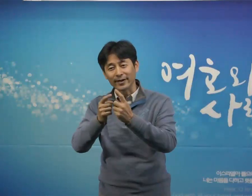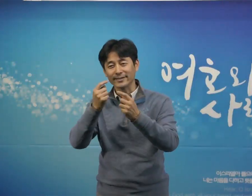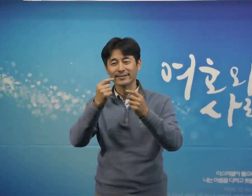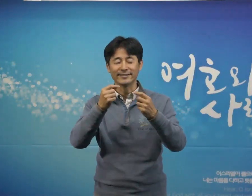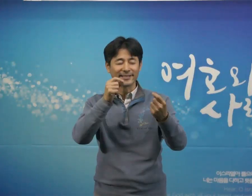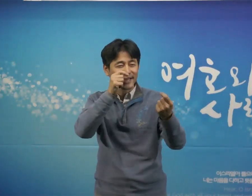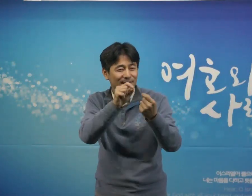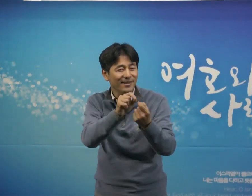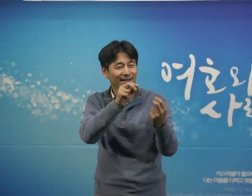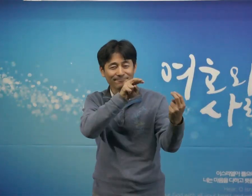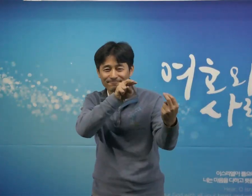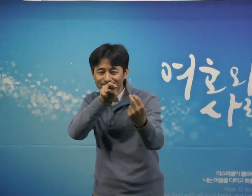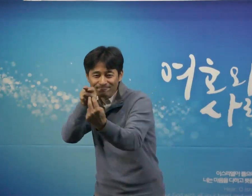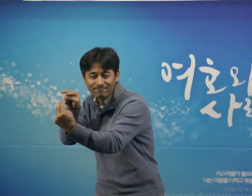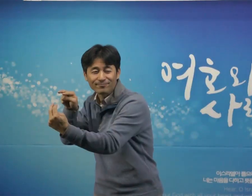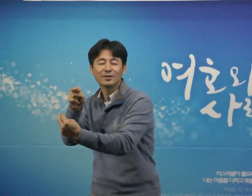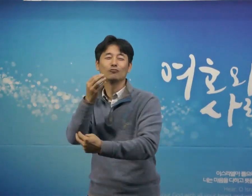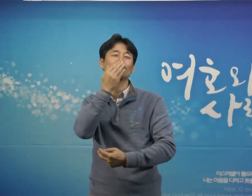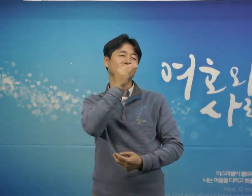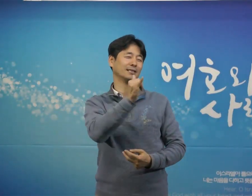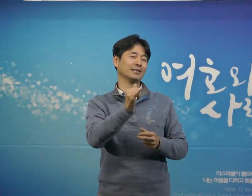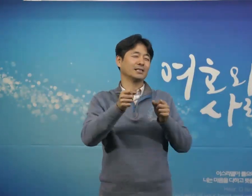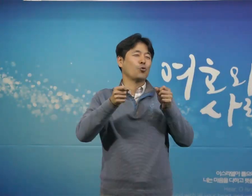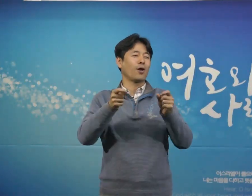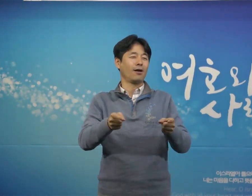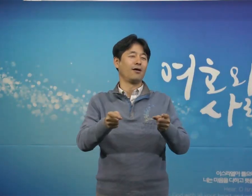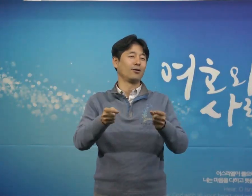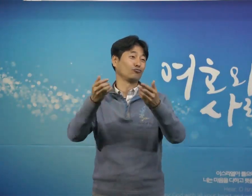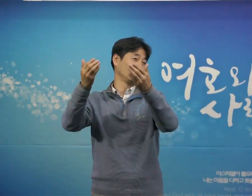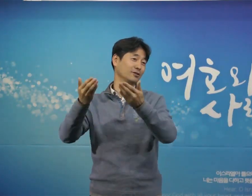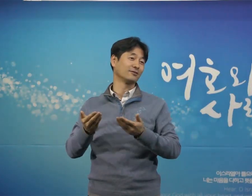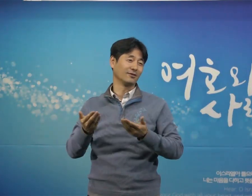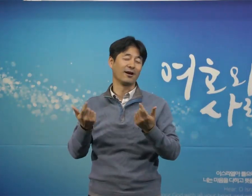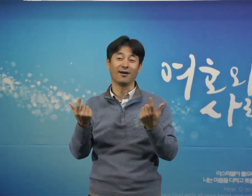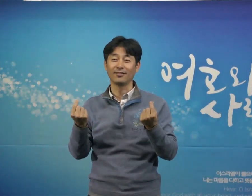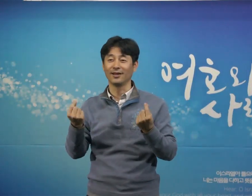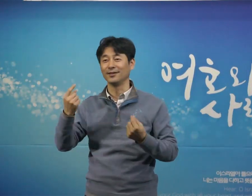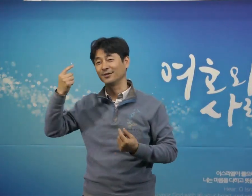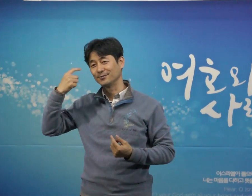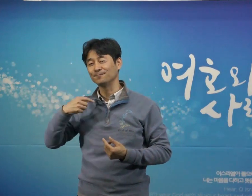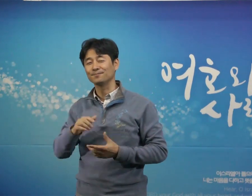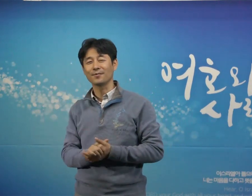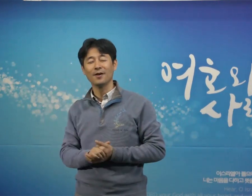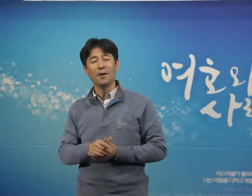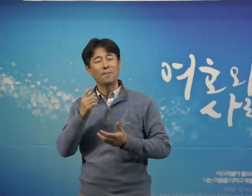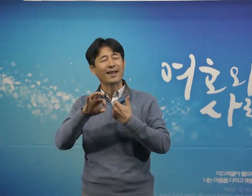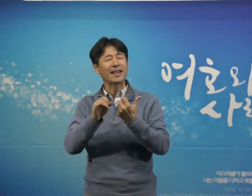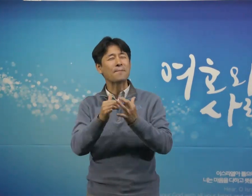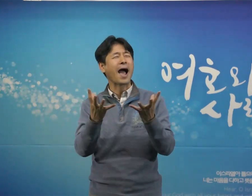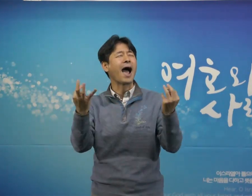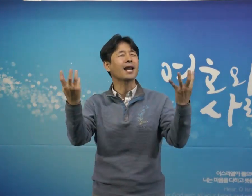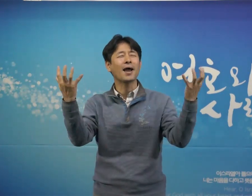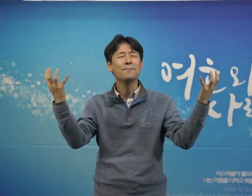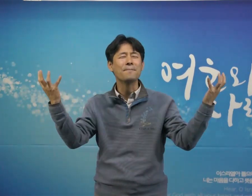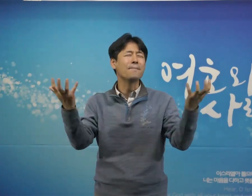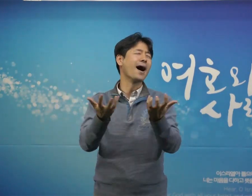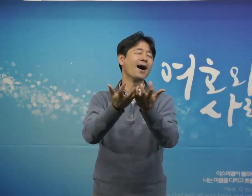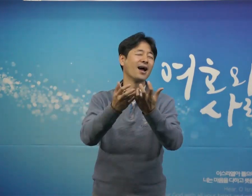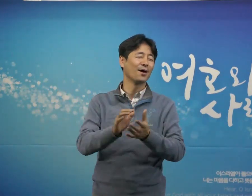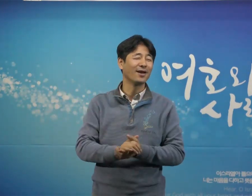서로가 가깝고 친밀하게 바라보며 찬양할 수 있는 기회를 하나님께서 주셨다고 생각합니다. 만약에